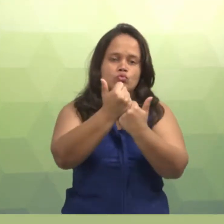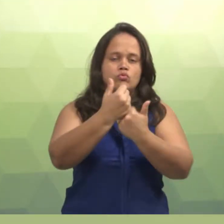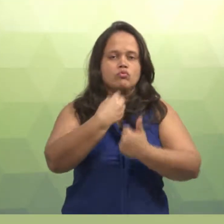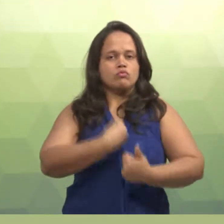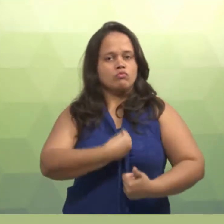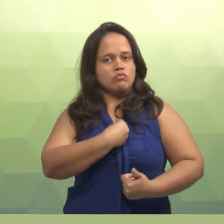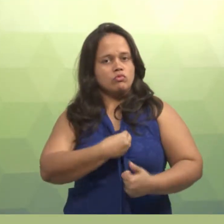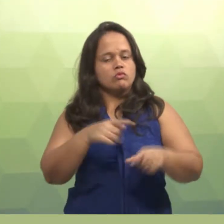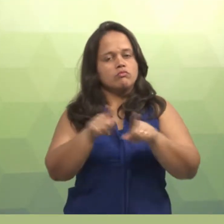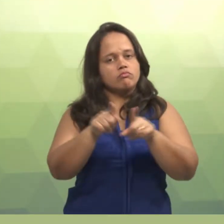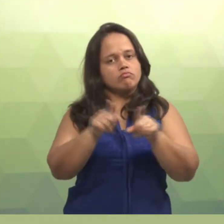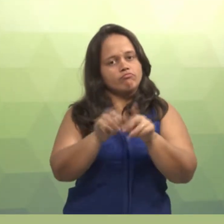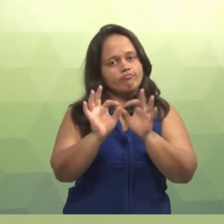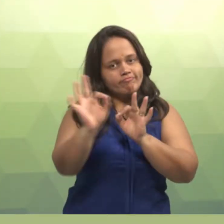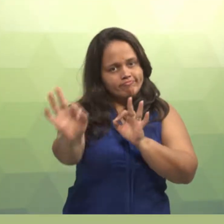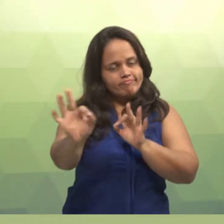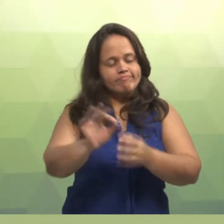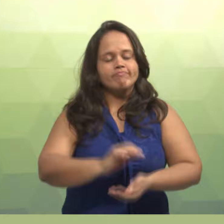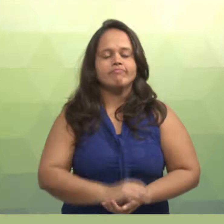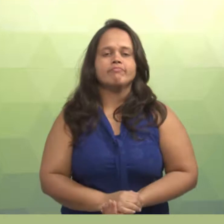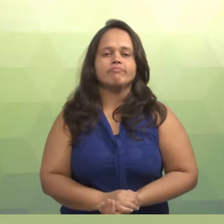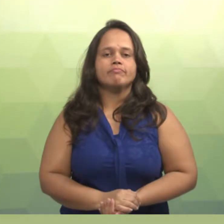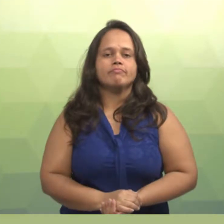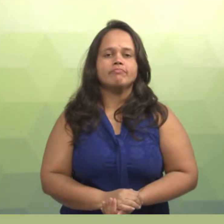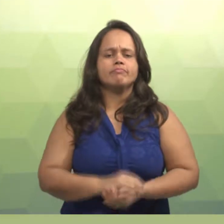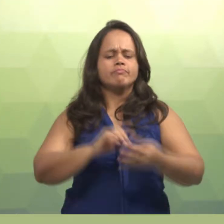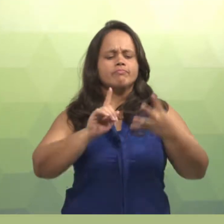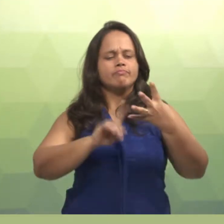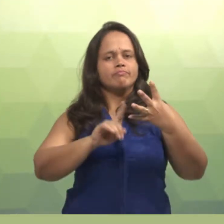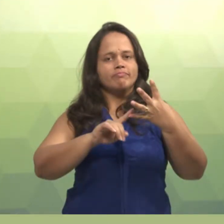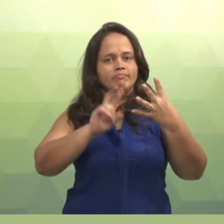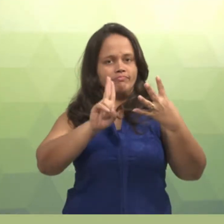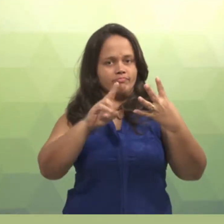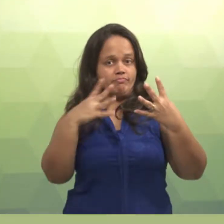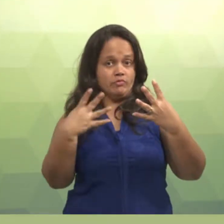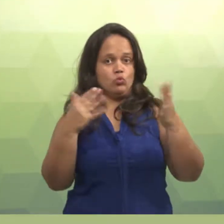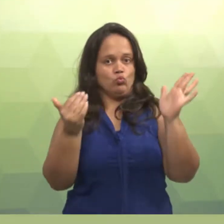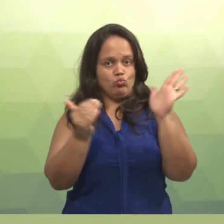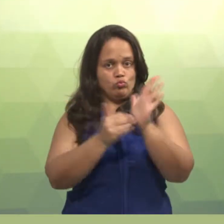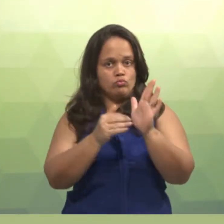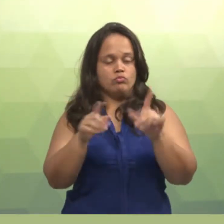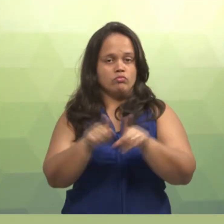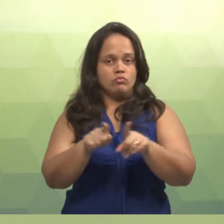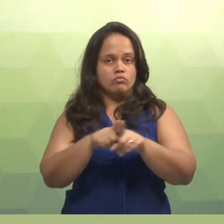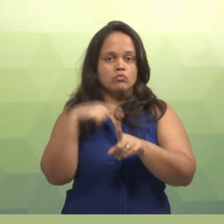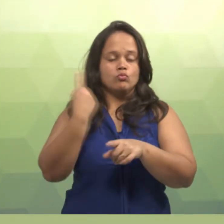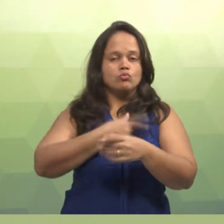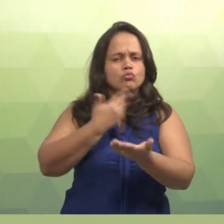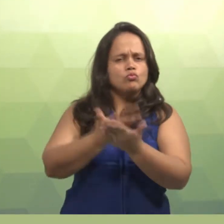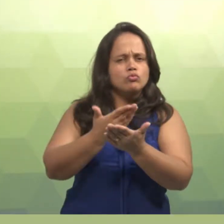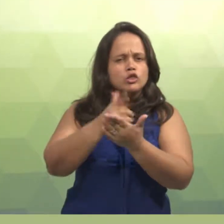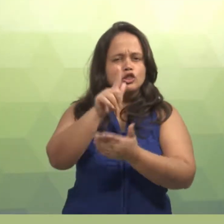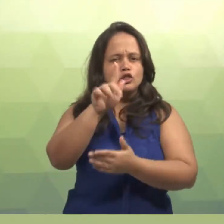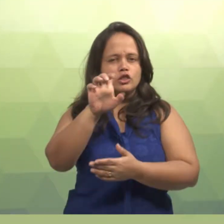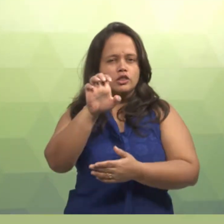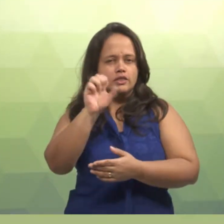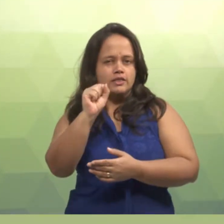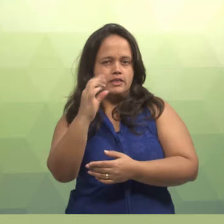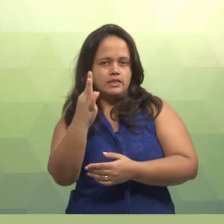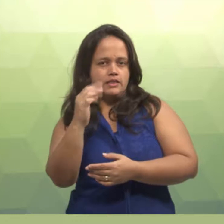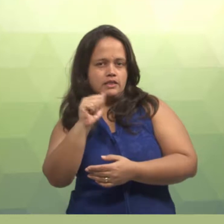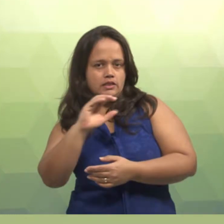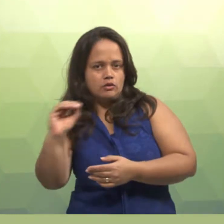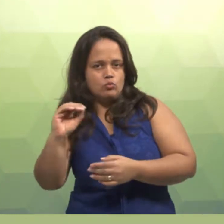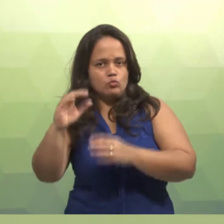distância. Bom, nesta quarta e última unidade, nós veremos sobre a gestão das instituições de ensino. Então